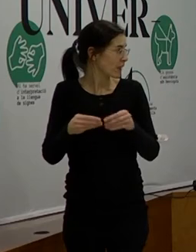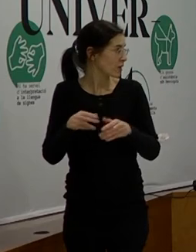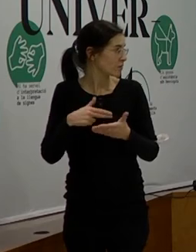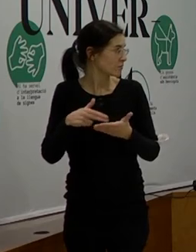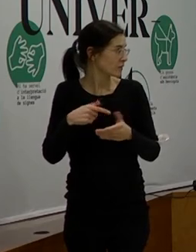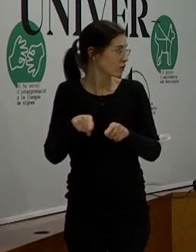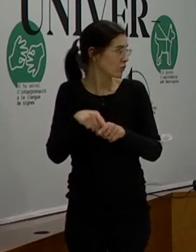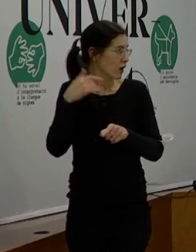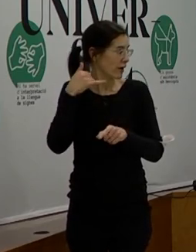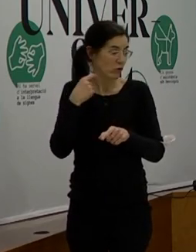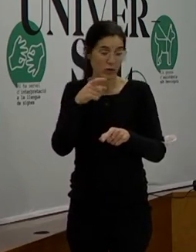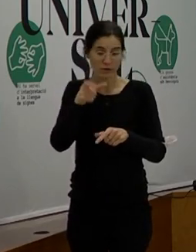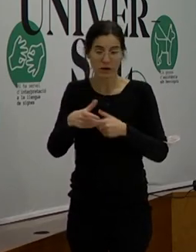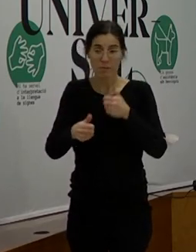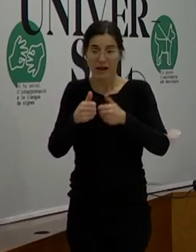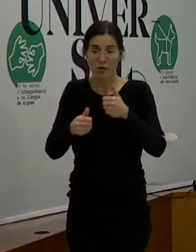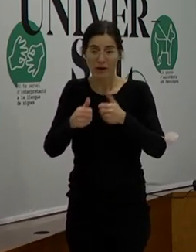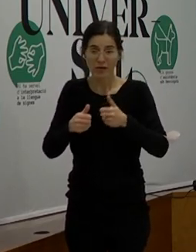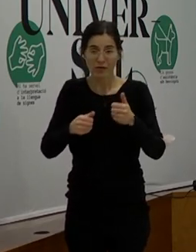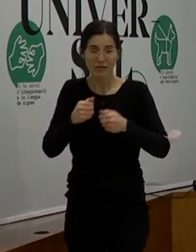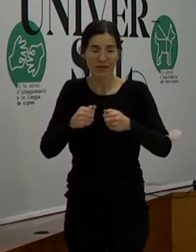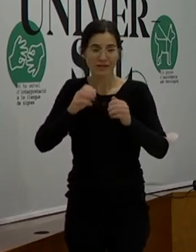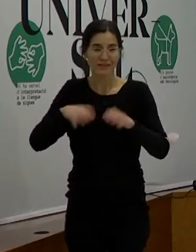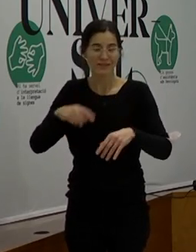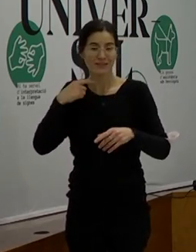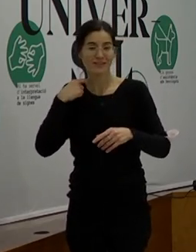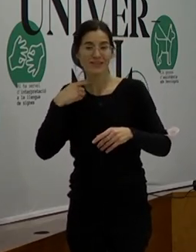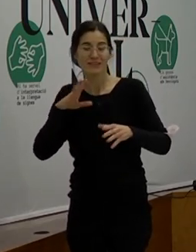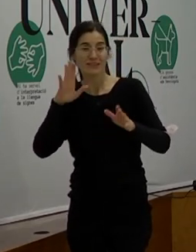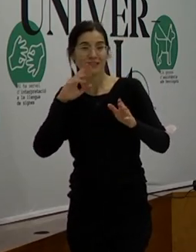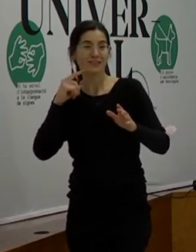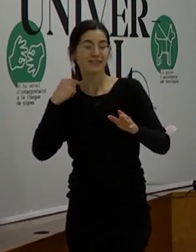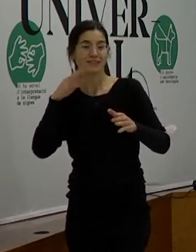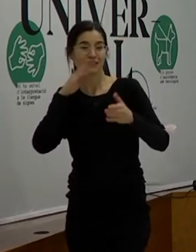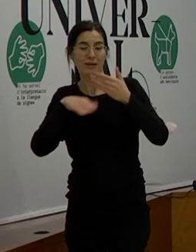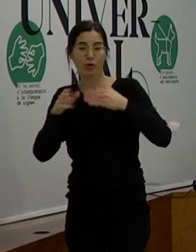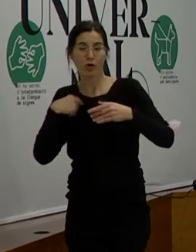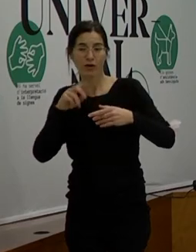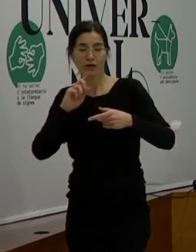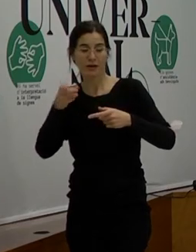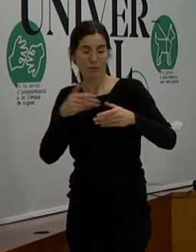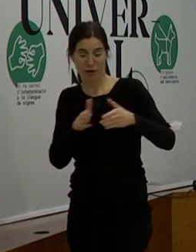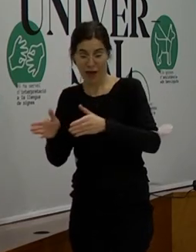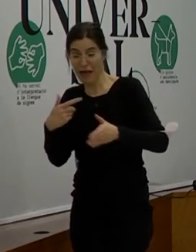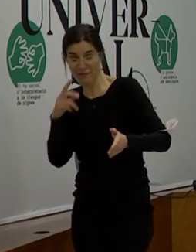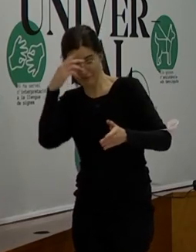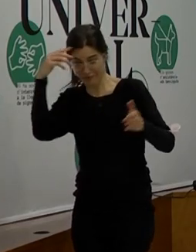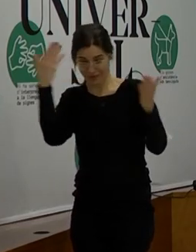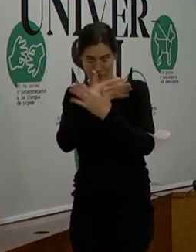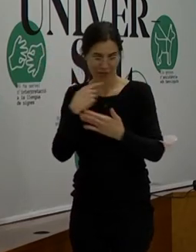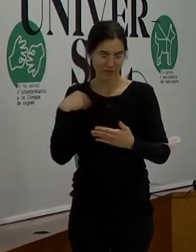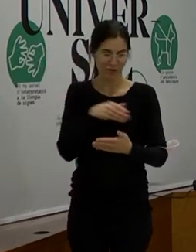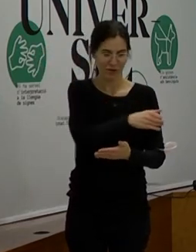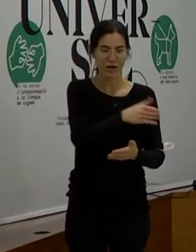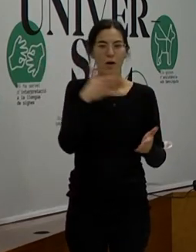maratón, iba ganando y se equivocó y perdió la carrera, coño, hostia. Entonces le pintaron es por aquí, tío, o sea, no te pierdes, y per